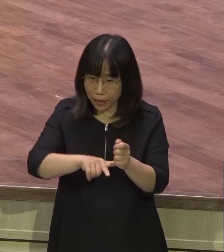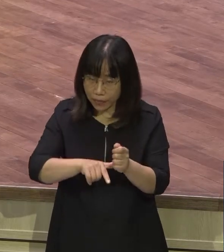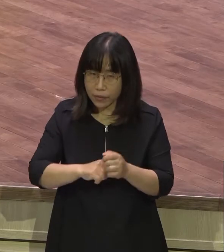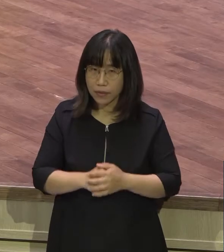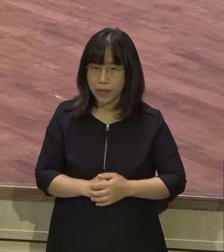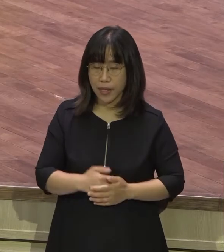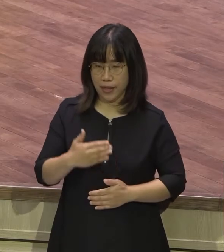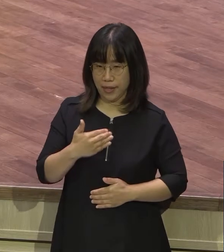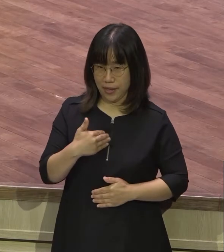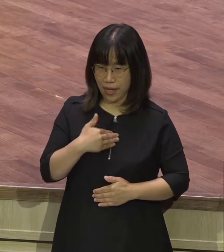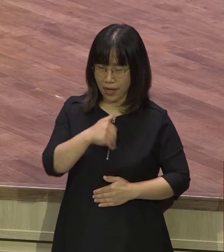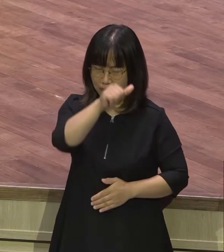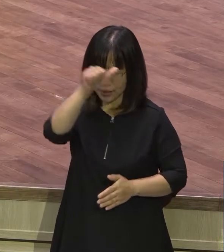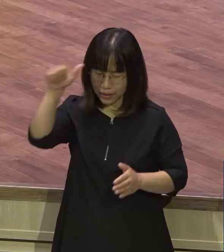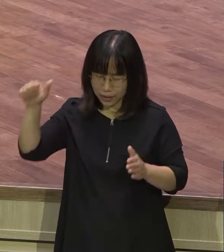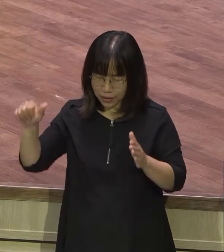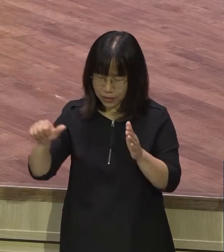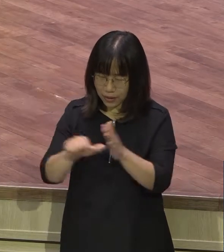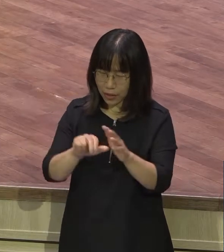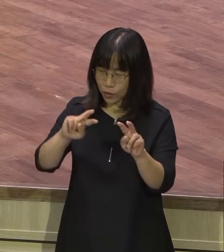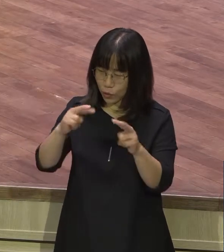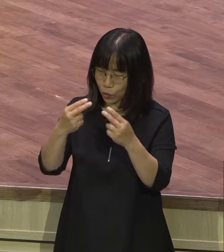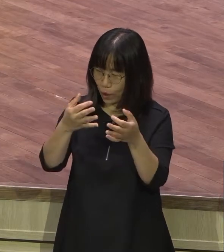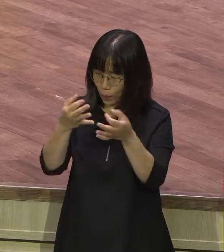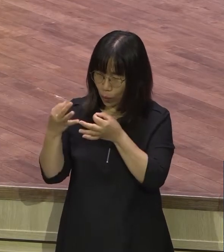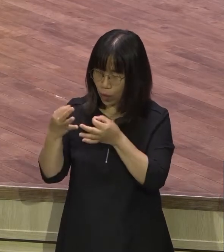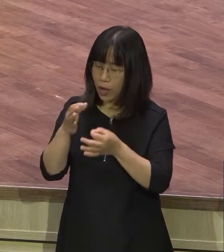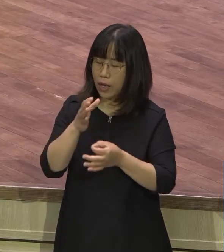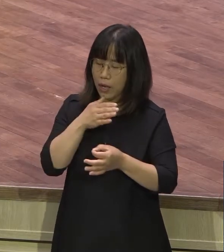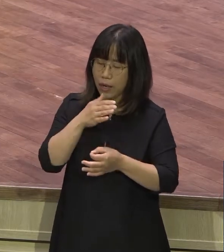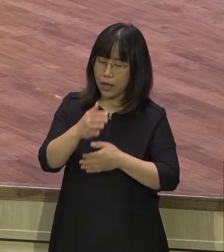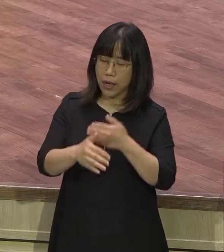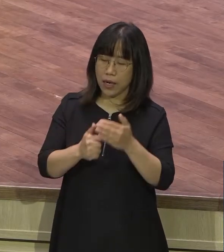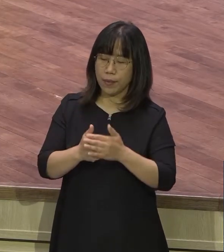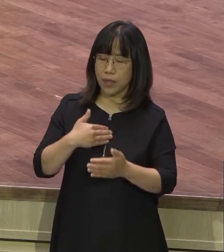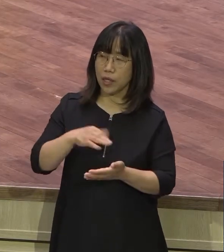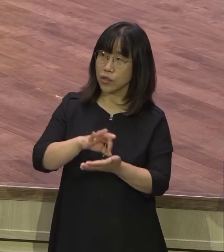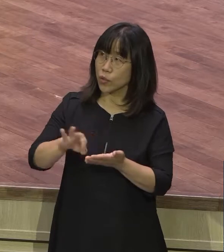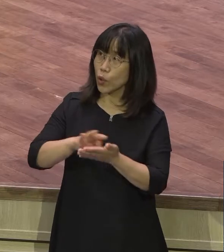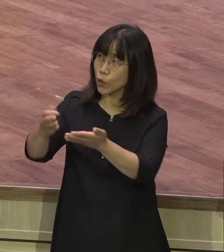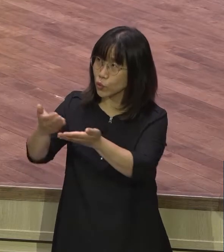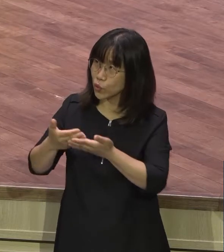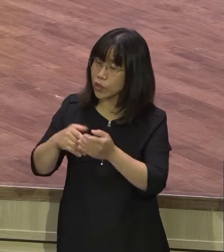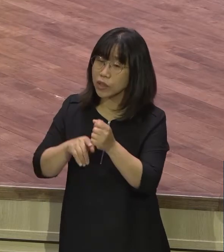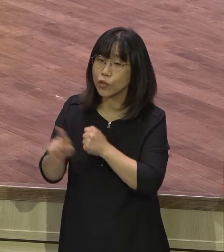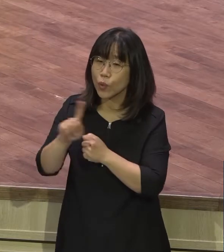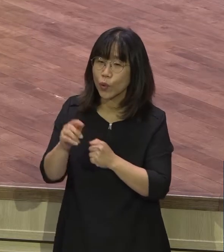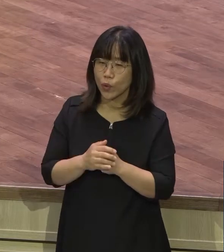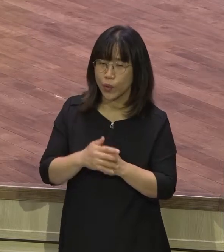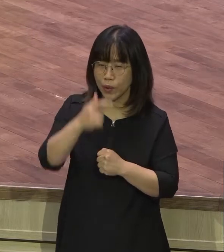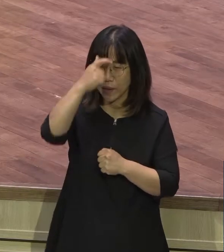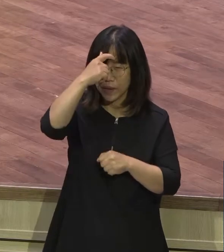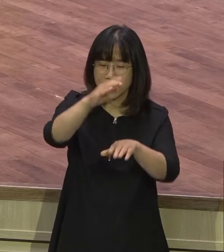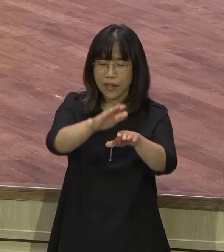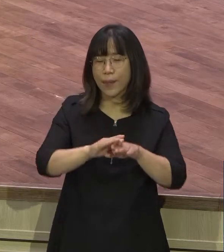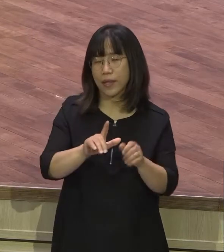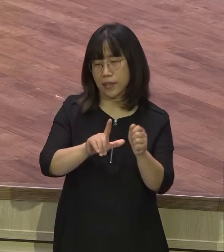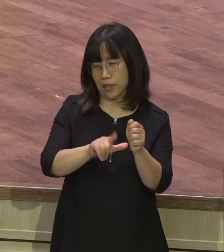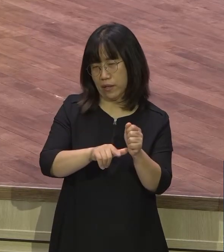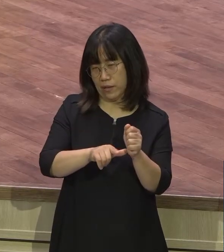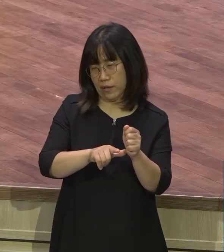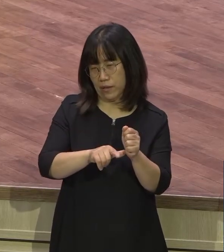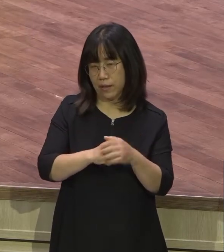살아오면서 하나님 앞에 이렇게 세임 받게 되는 것은 다른 게 아무것도 없어요. 예배 시간, 예배